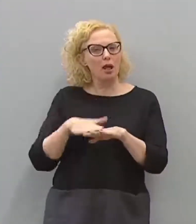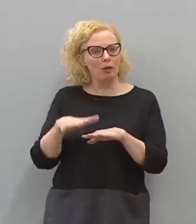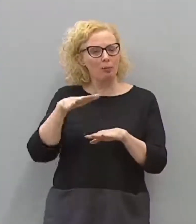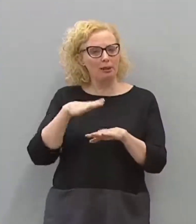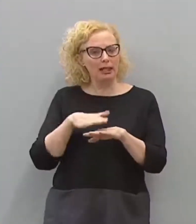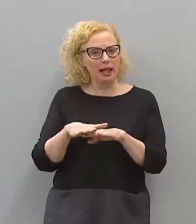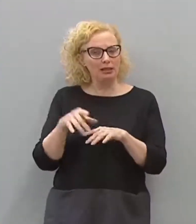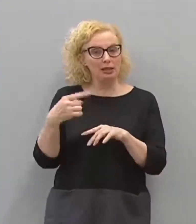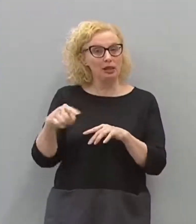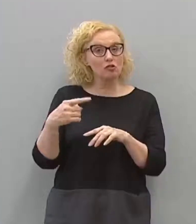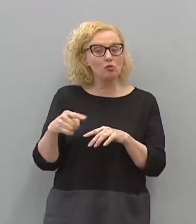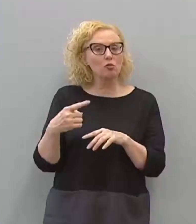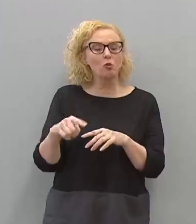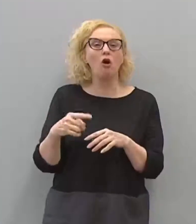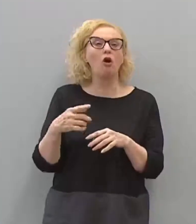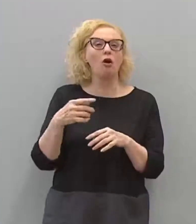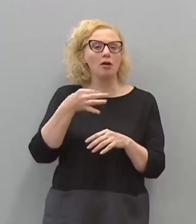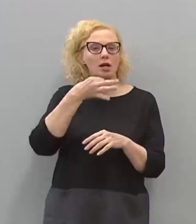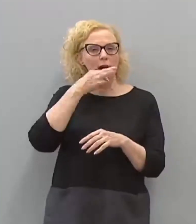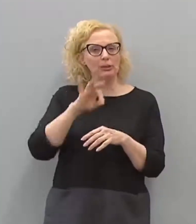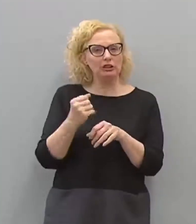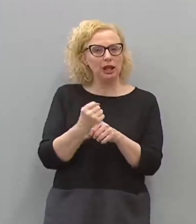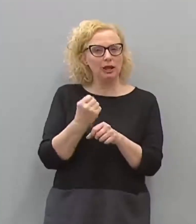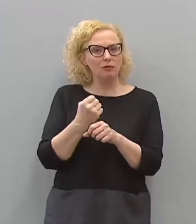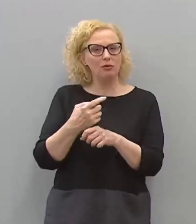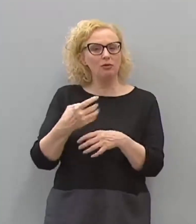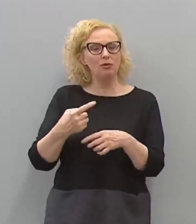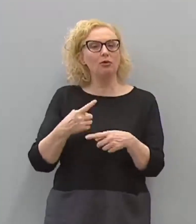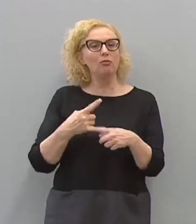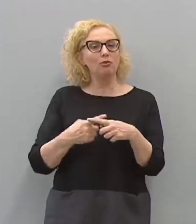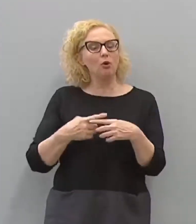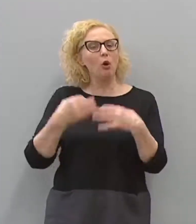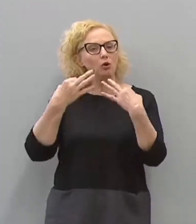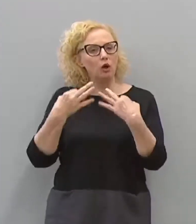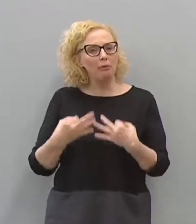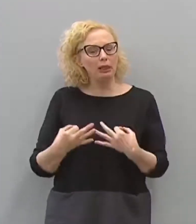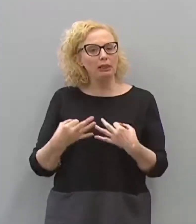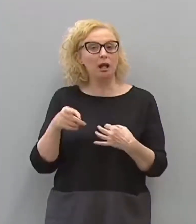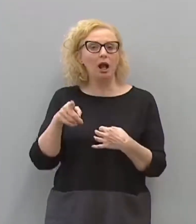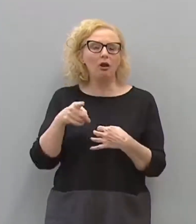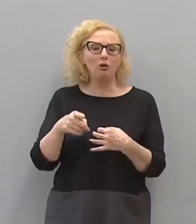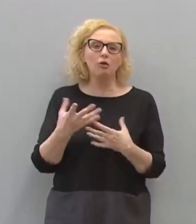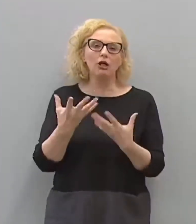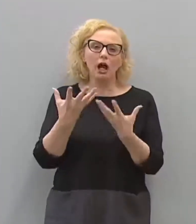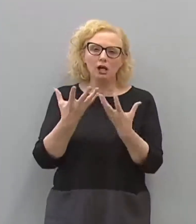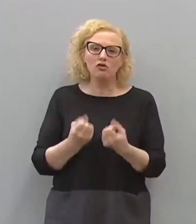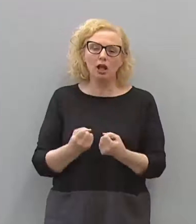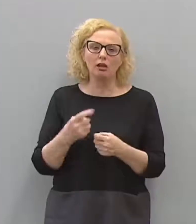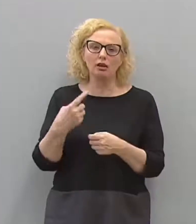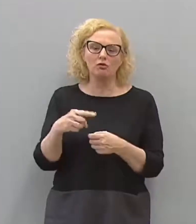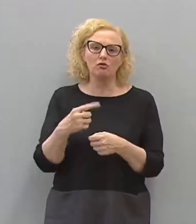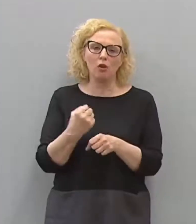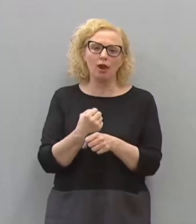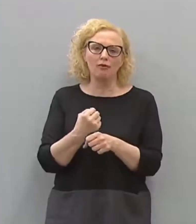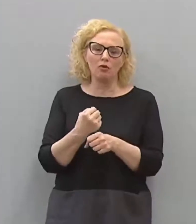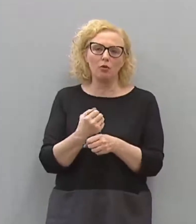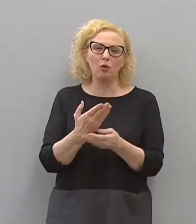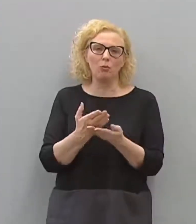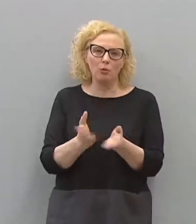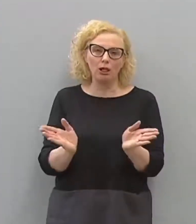professionali e di onorabilità nel momento in cui andrà ad assumere un pubblico ufficio e quindi ciò